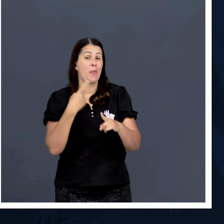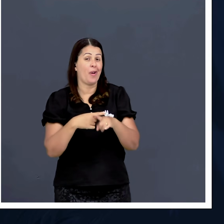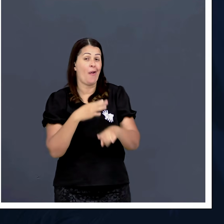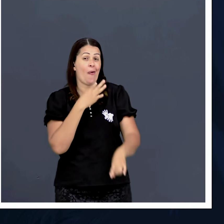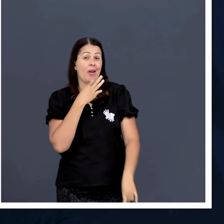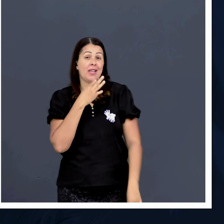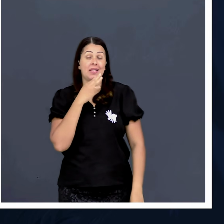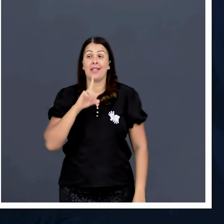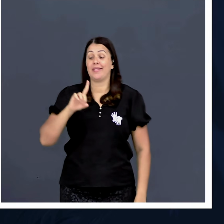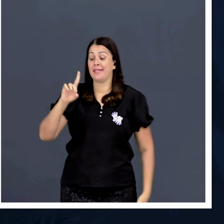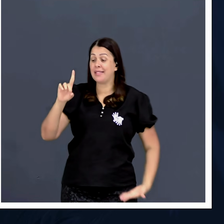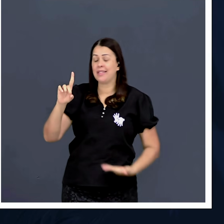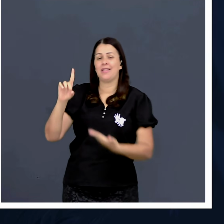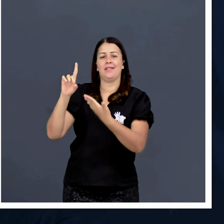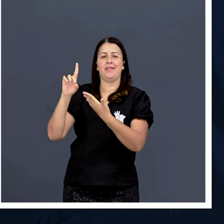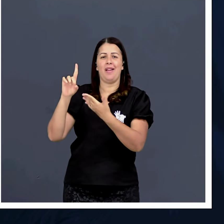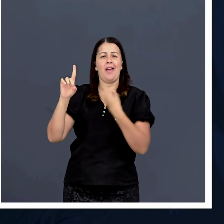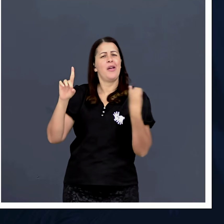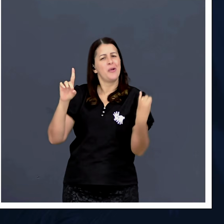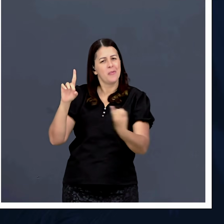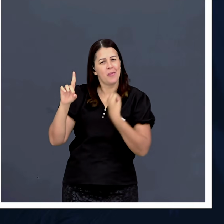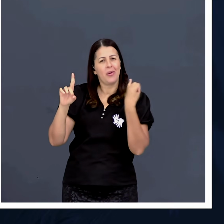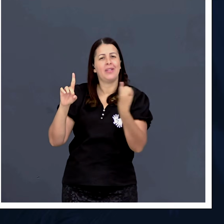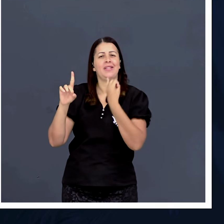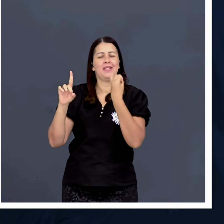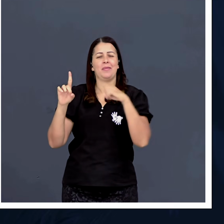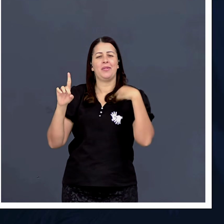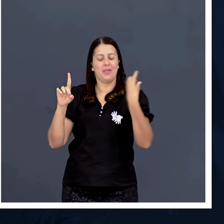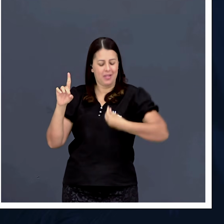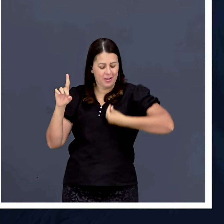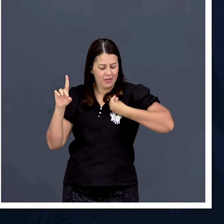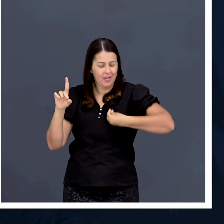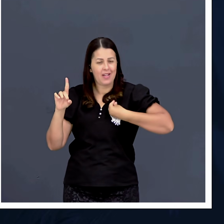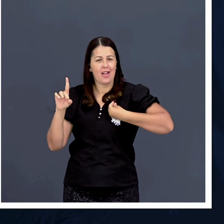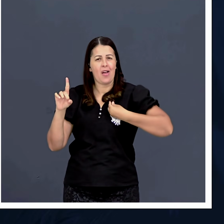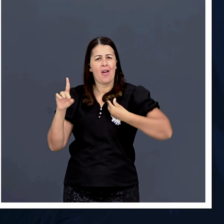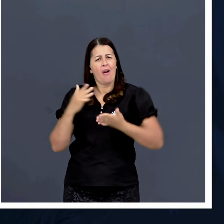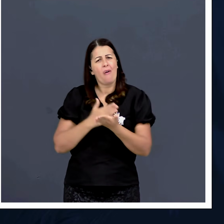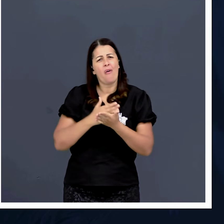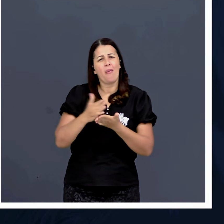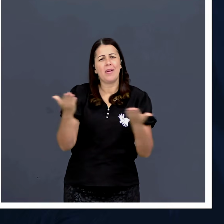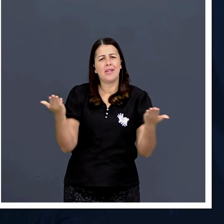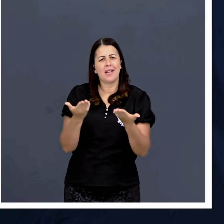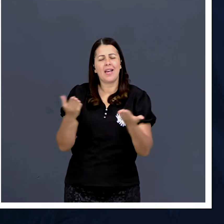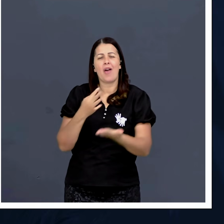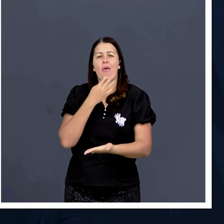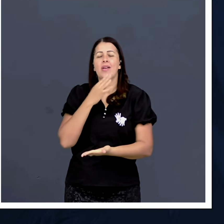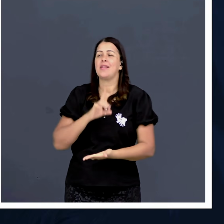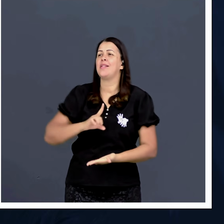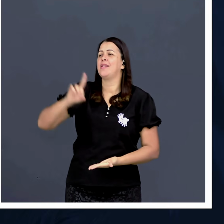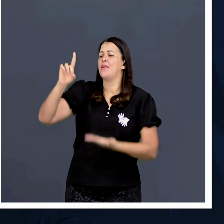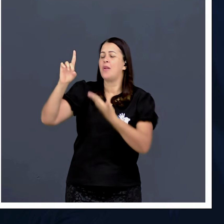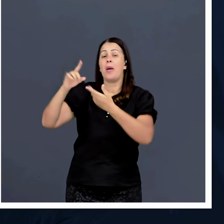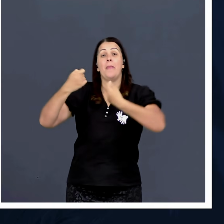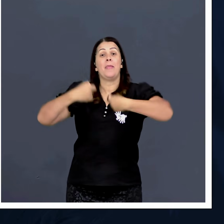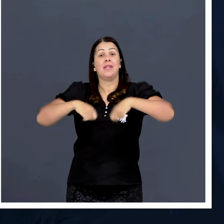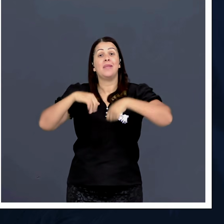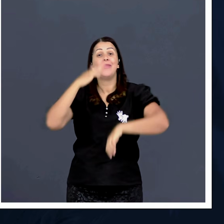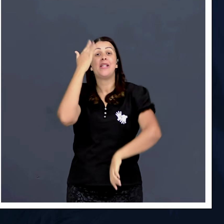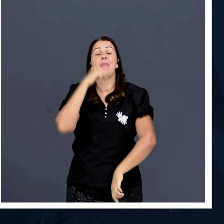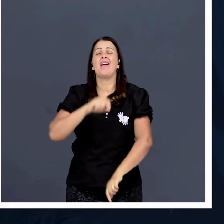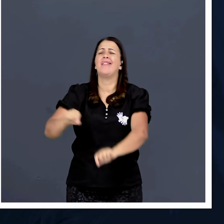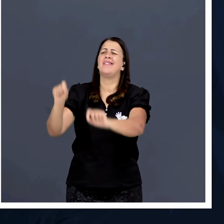define toda a nossa vida. Tudo começa aqui, no conhecimento sobre ele. Nós precisamos saber quem ele